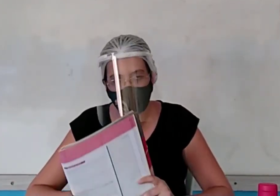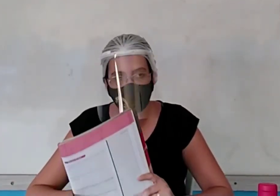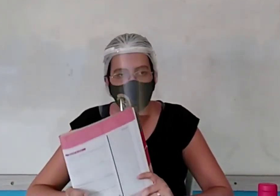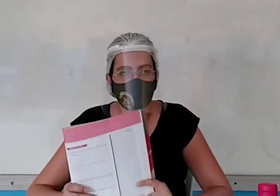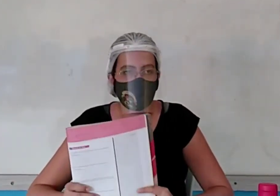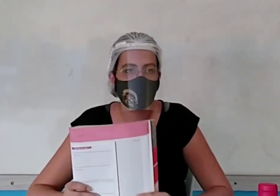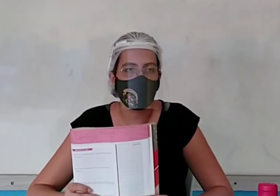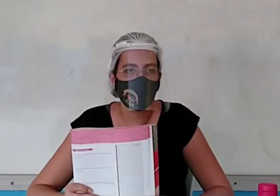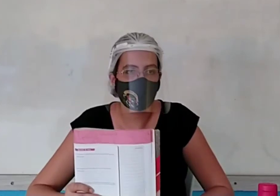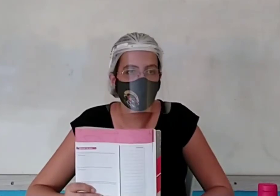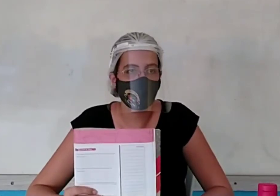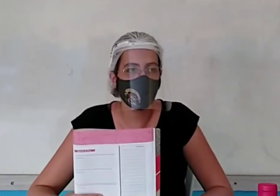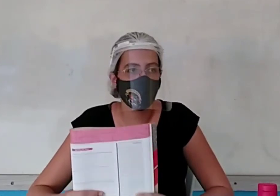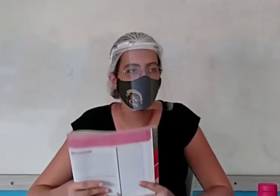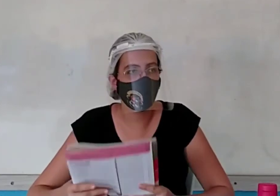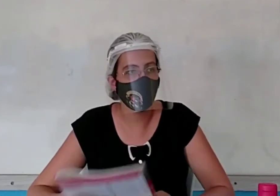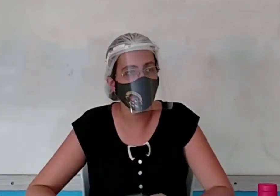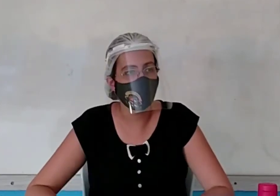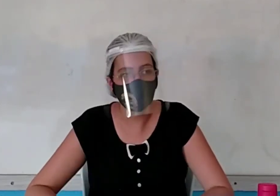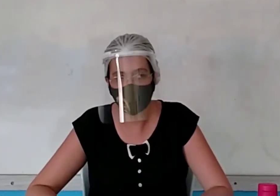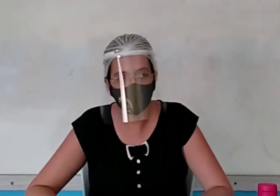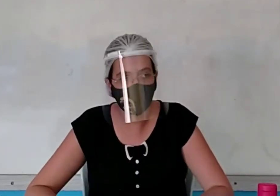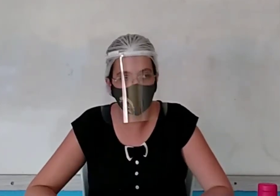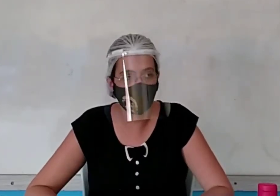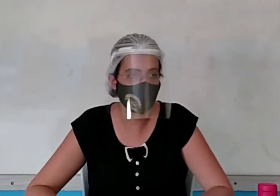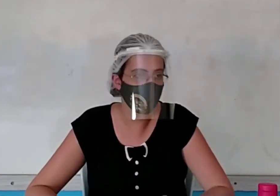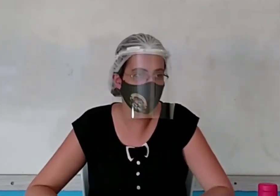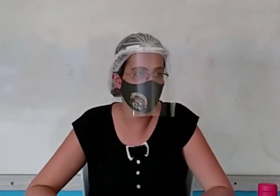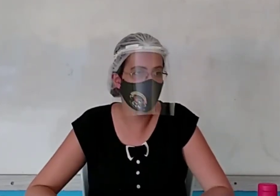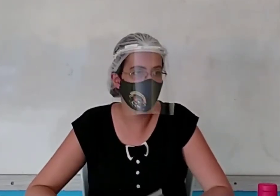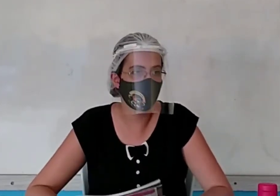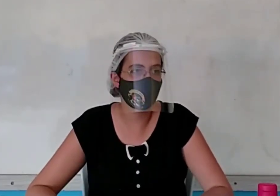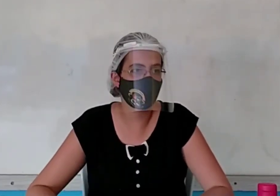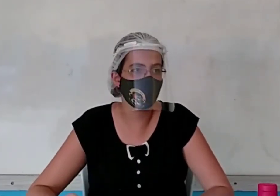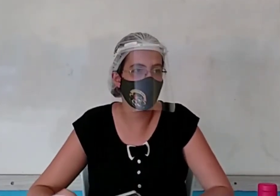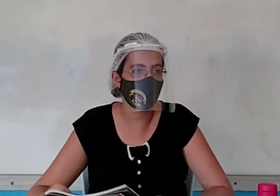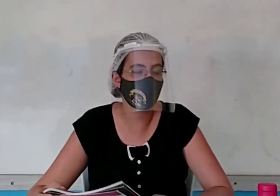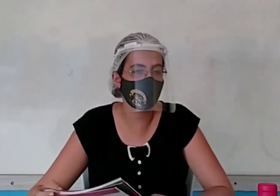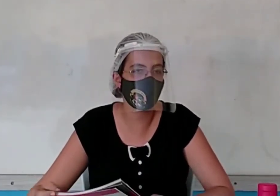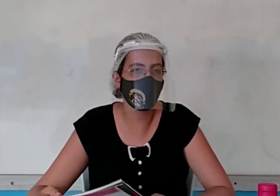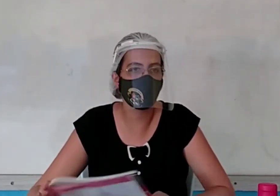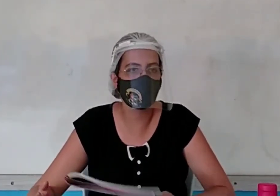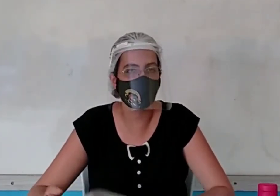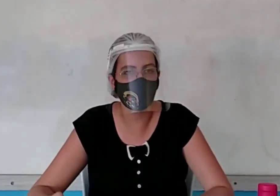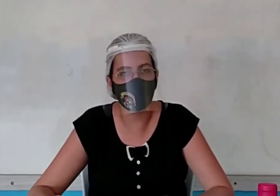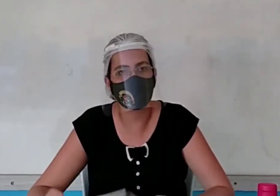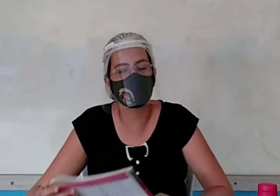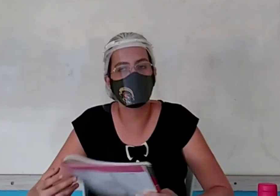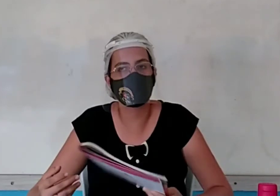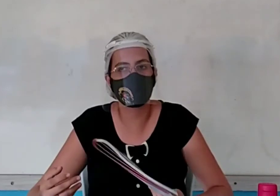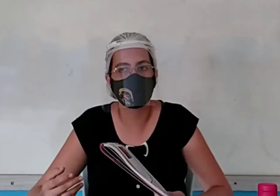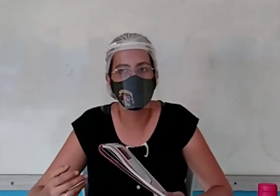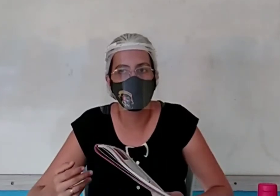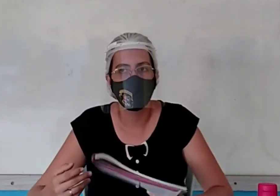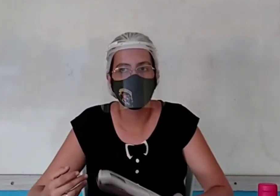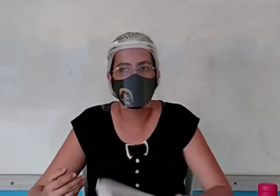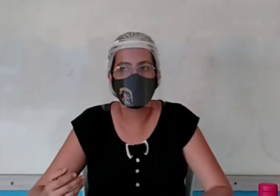bem crucial para a gente. Porque nós, infelizmente, não temos espaços tão arborizados, espaços tão